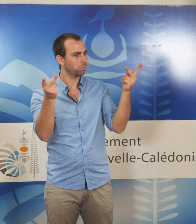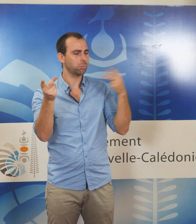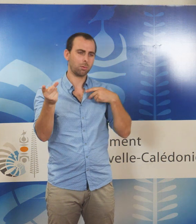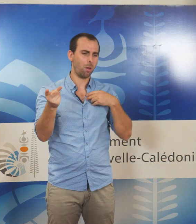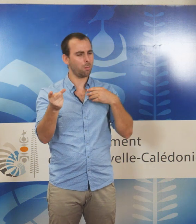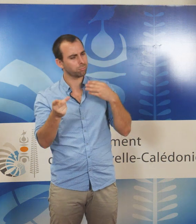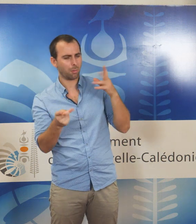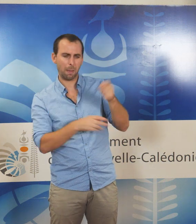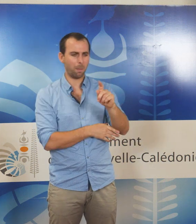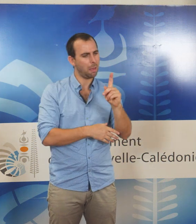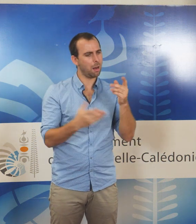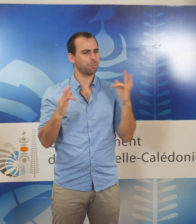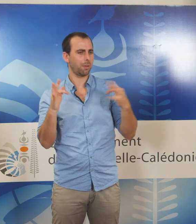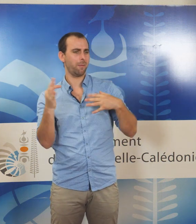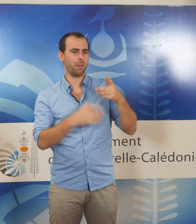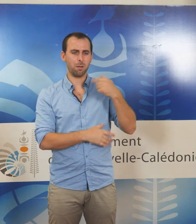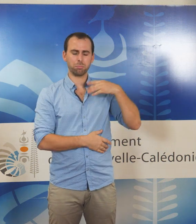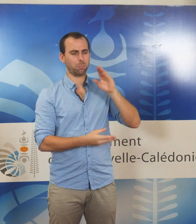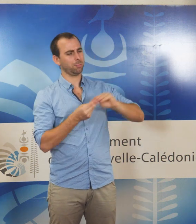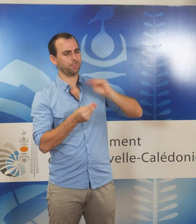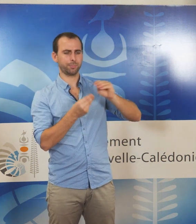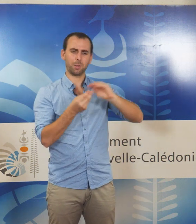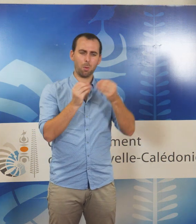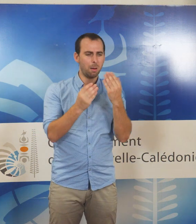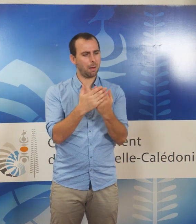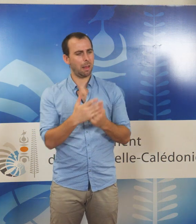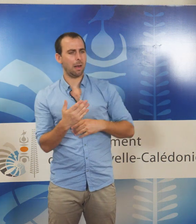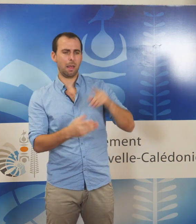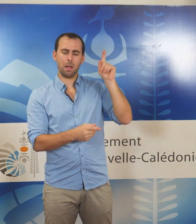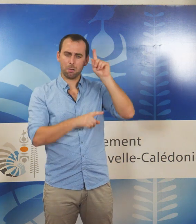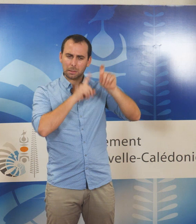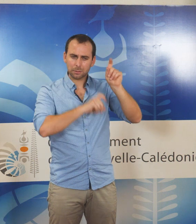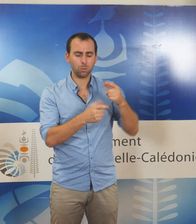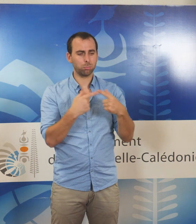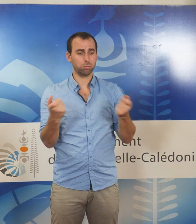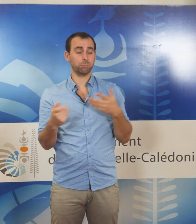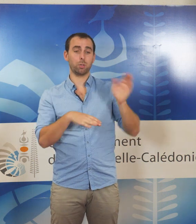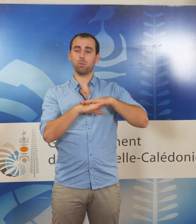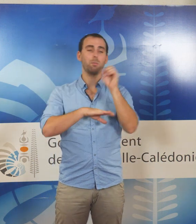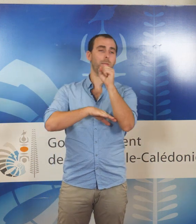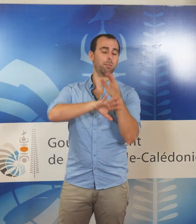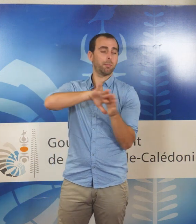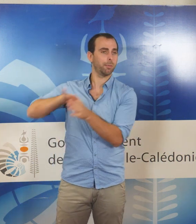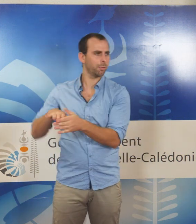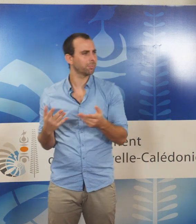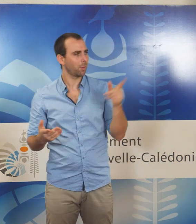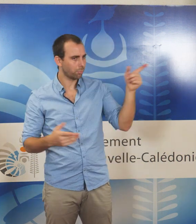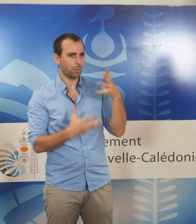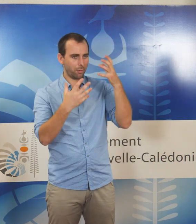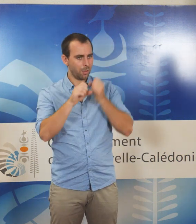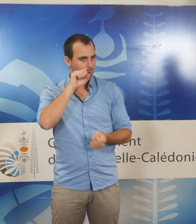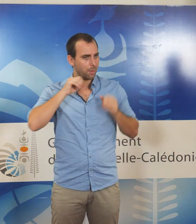donc d'une mauvaise prise en compte de ses interrogations et propositions. Notamment, il aimerait avoir les noms des personnes